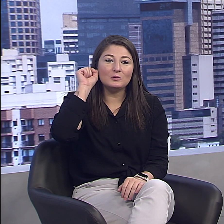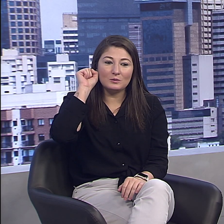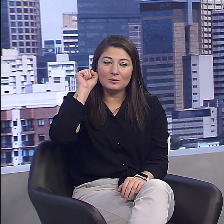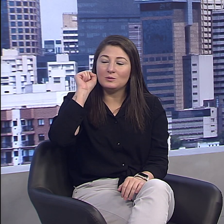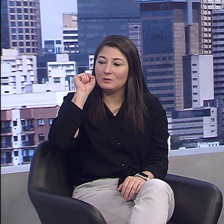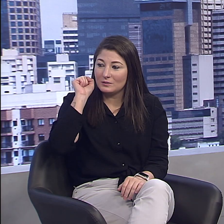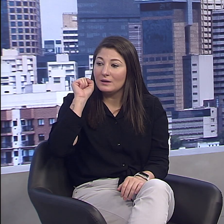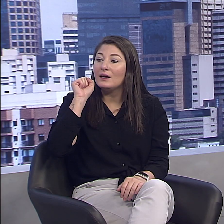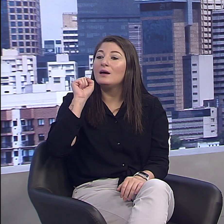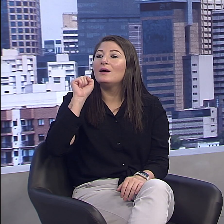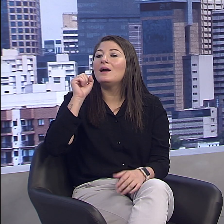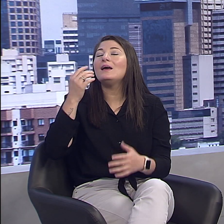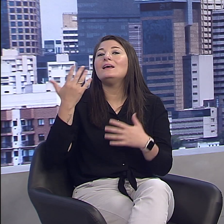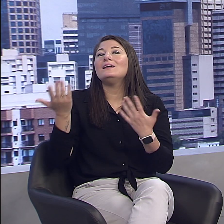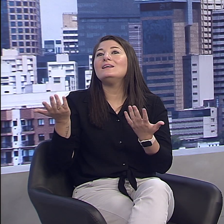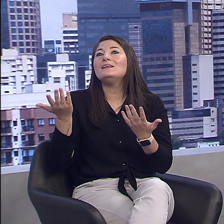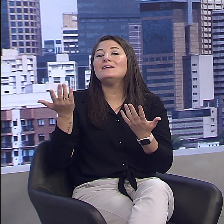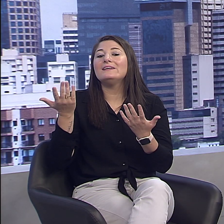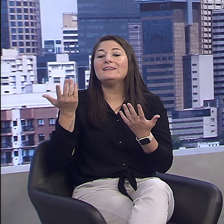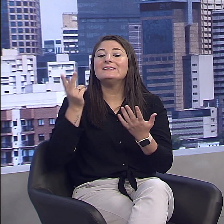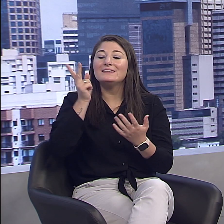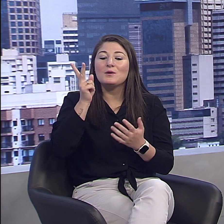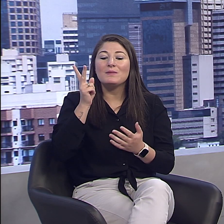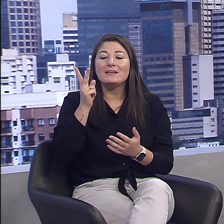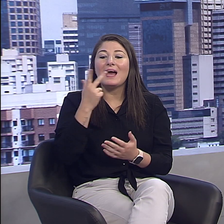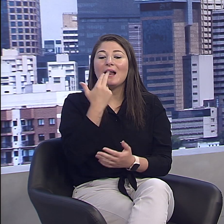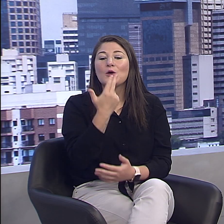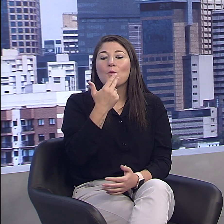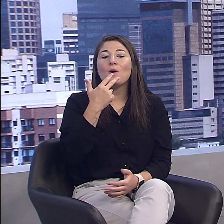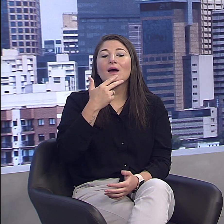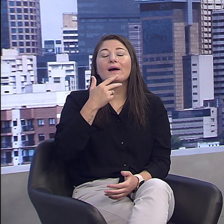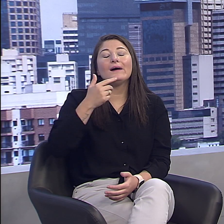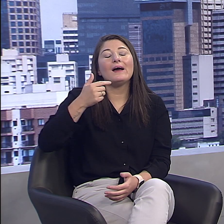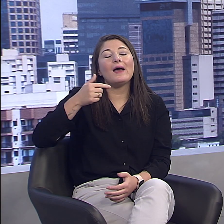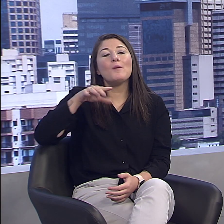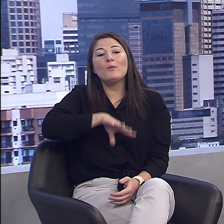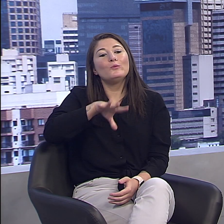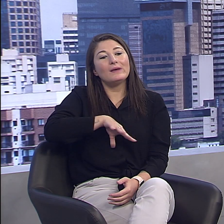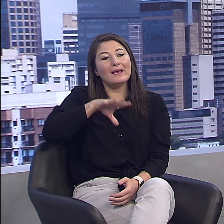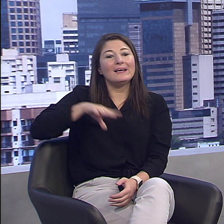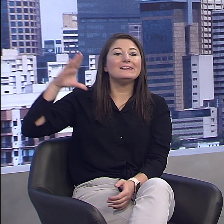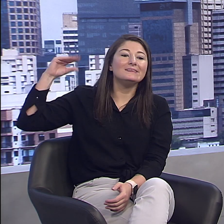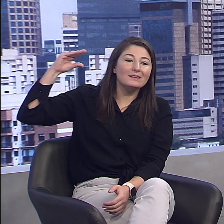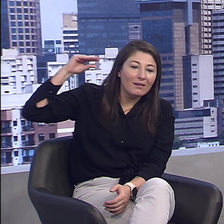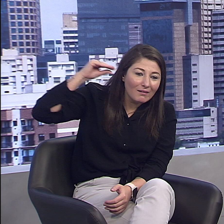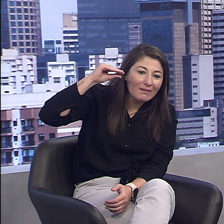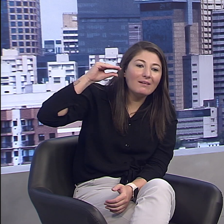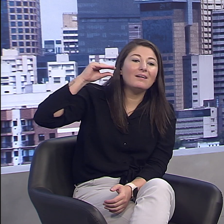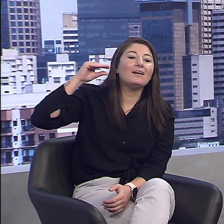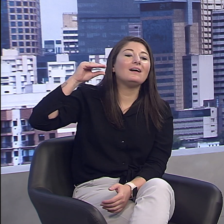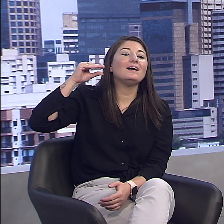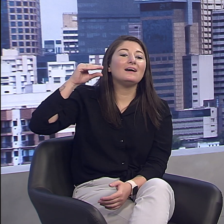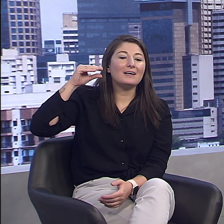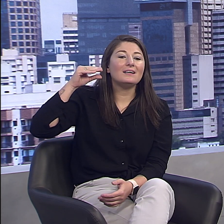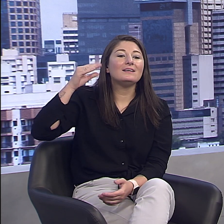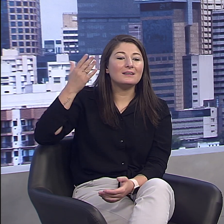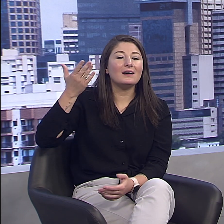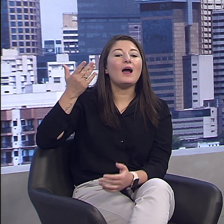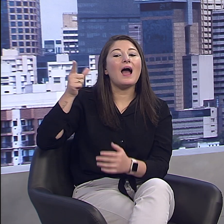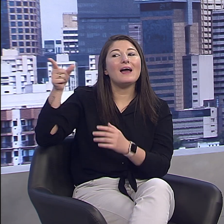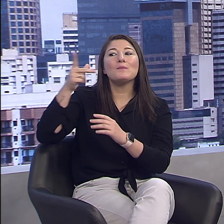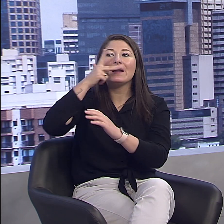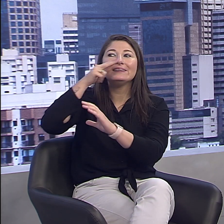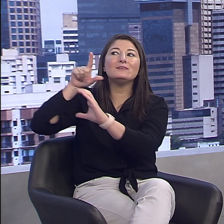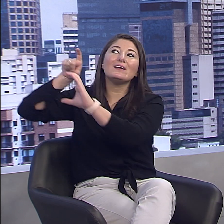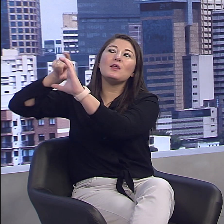famílias tradicionais, famílias que ouvem, ouvintes, o surdo acaba sendo influenciado